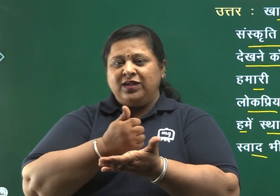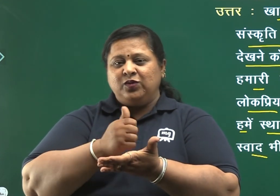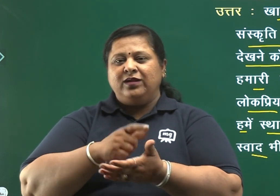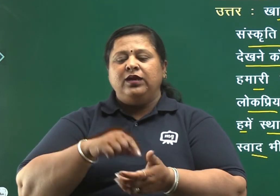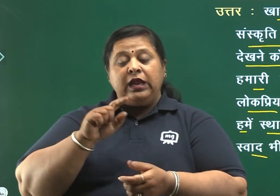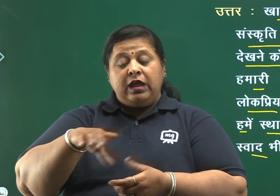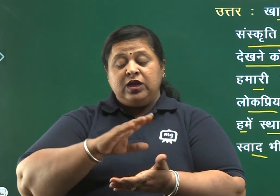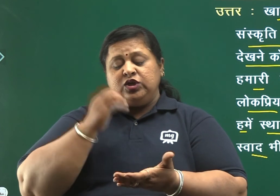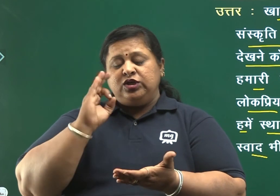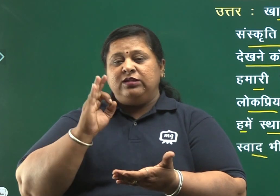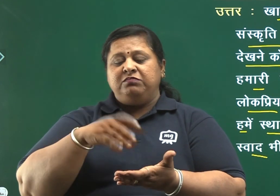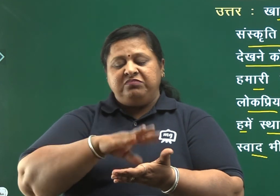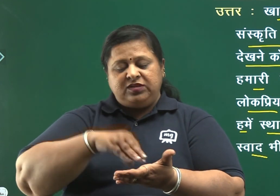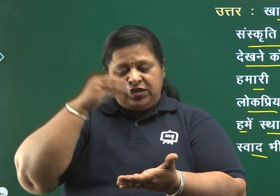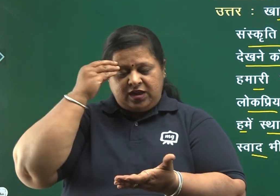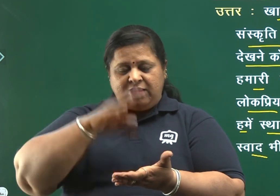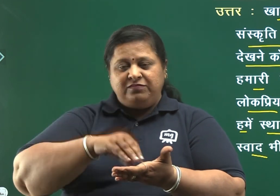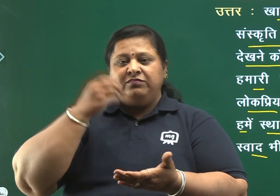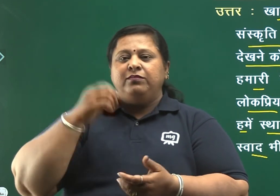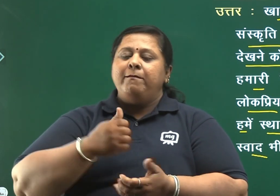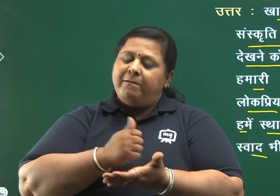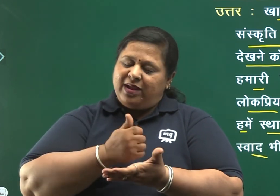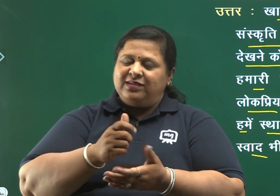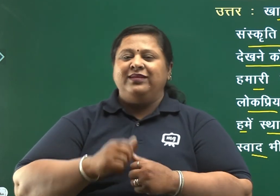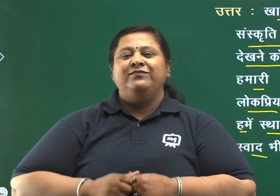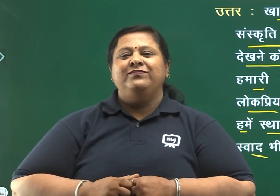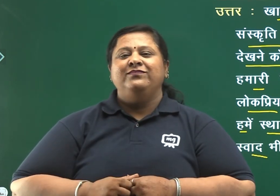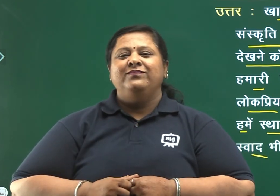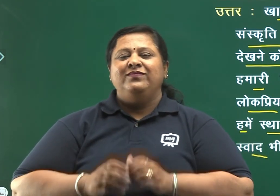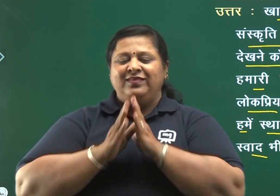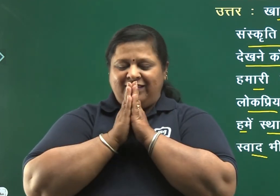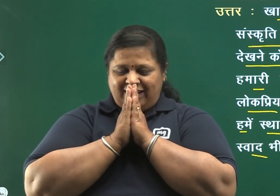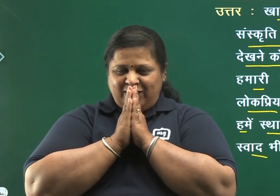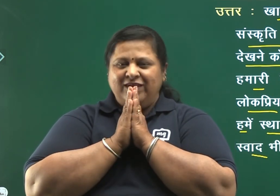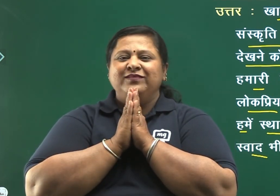इन्हें अच्छे से सीखने का प्रयास करें। धन्यवाद।